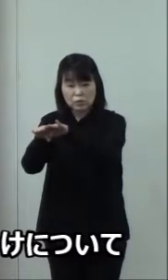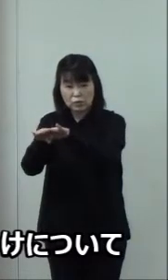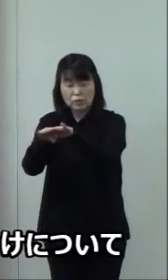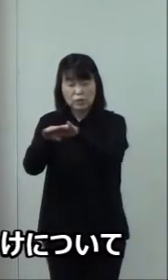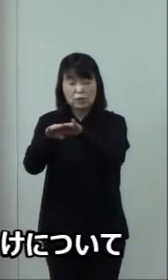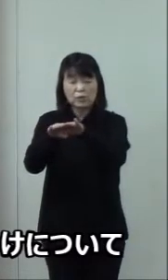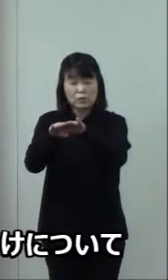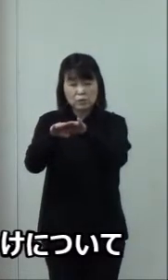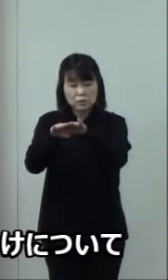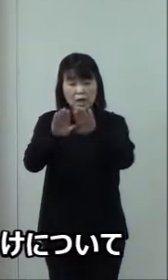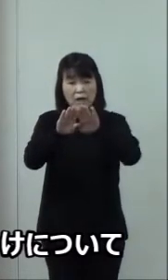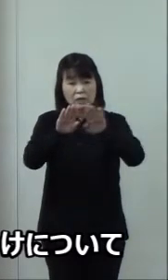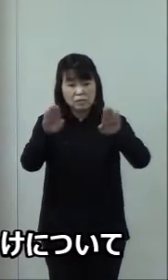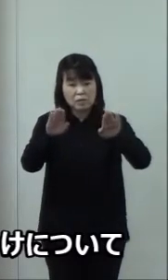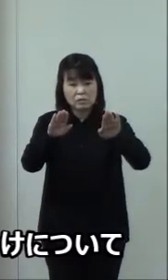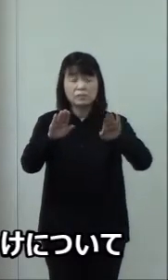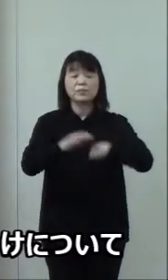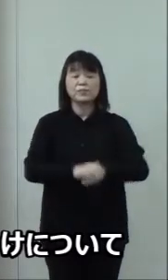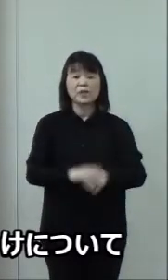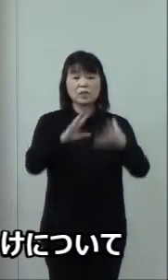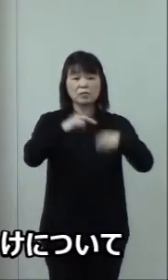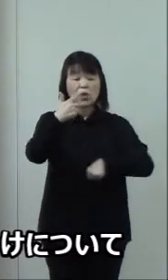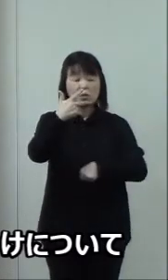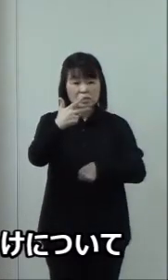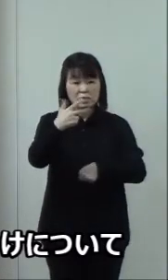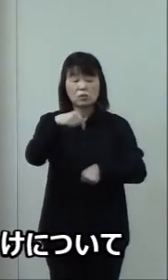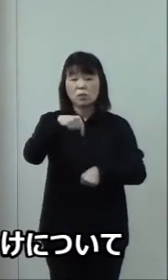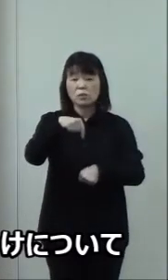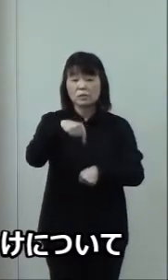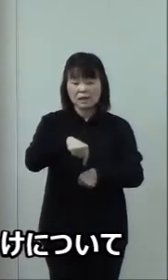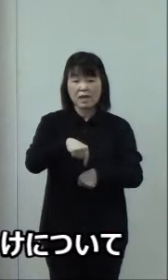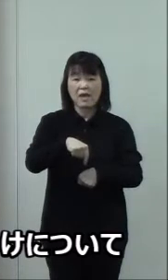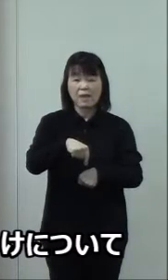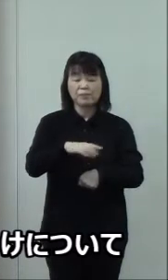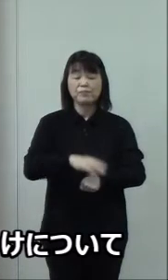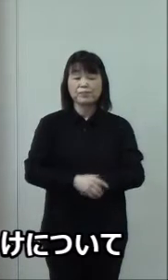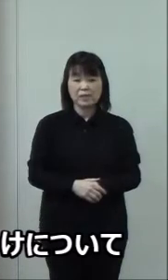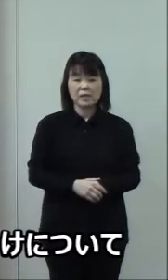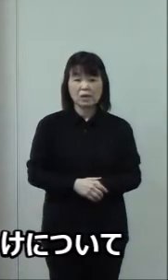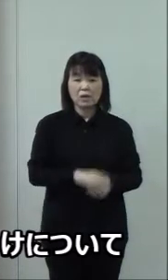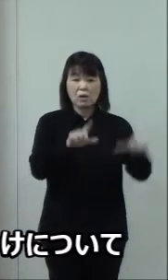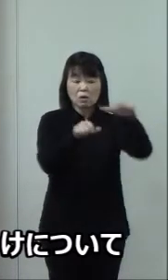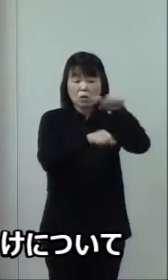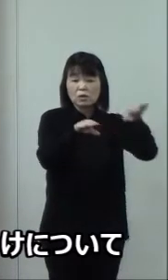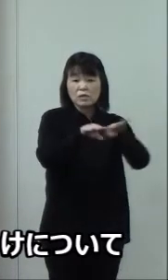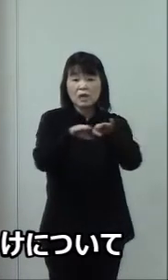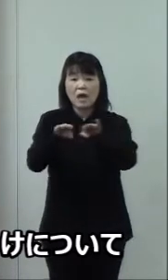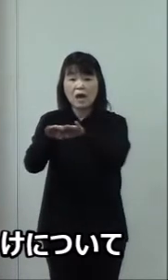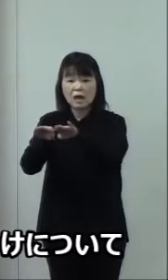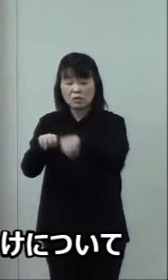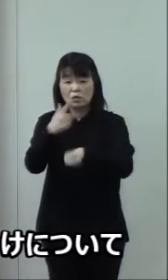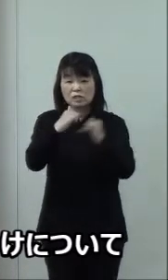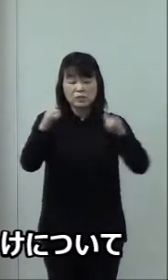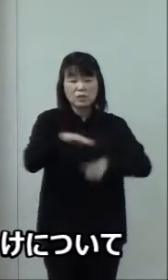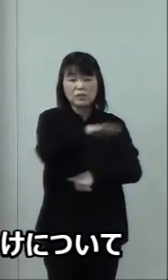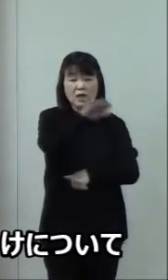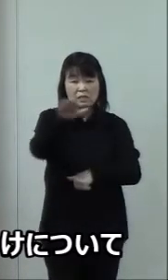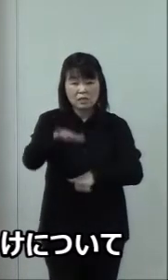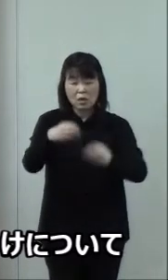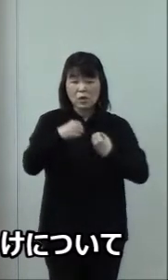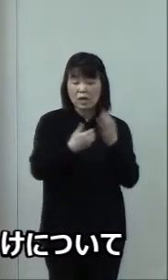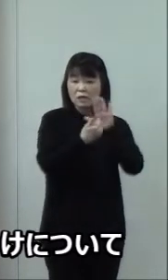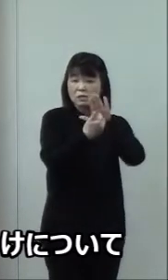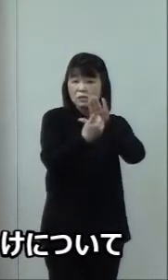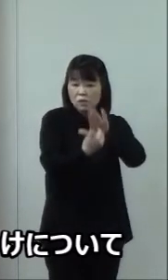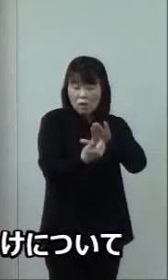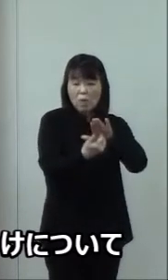ども、出雲市としてそのゴールデンウィーク期間中の市民への感染予防対策の呼びかけない